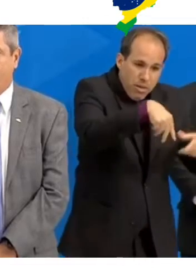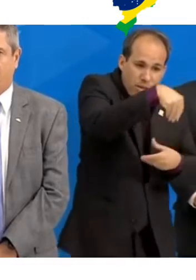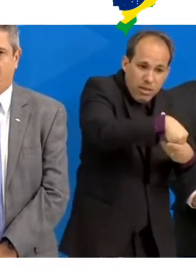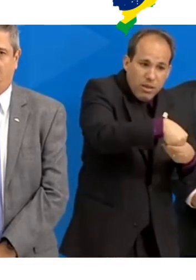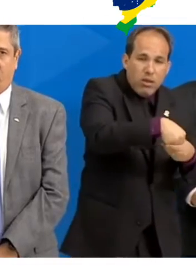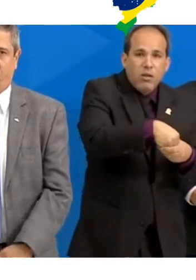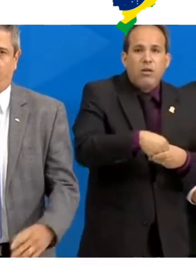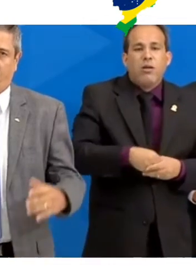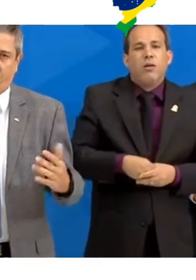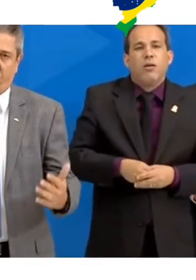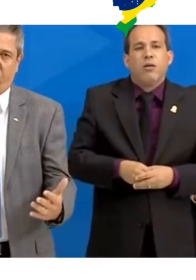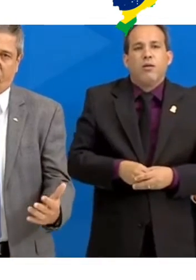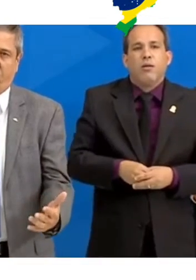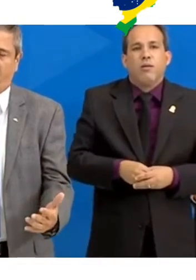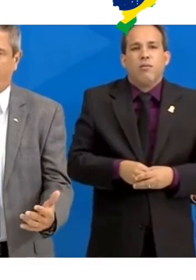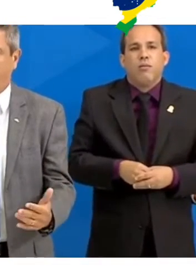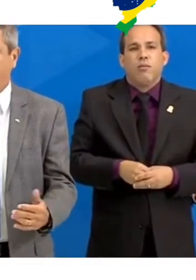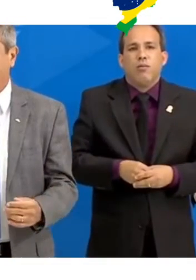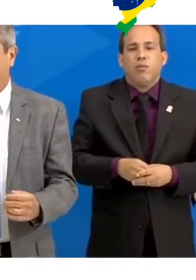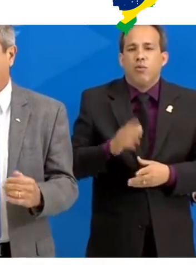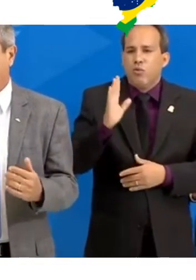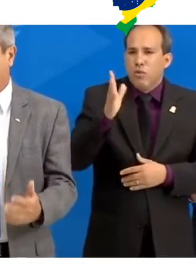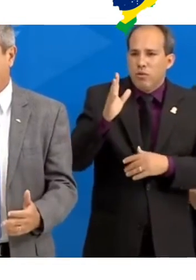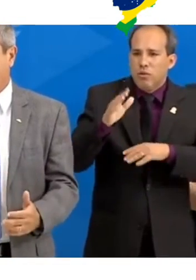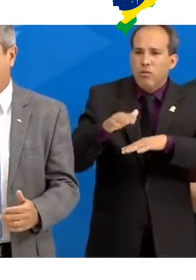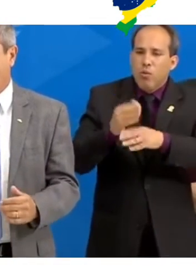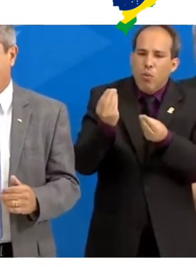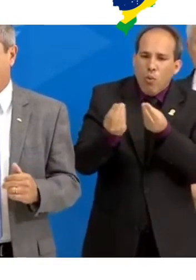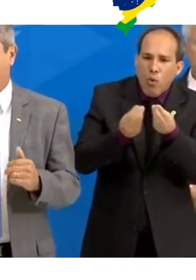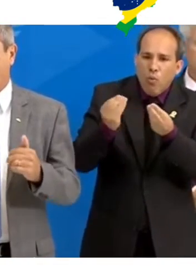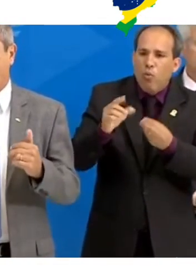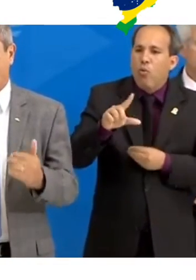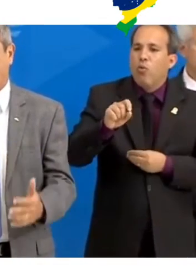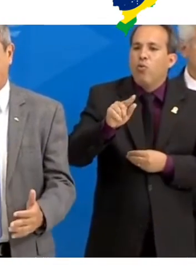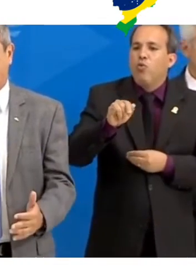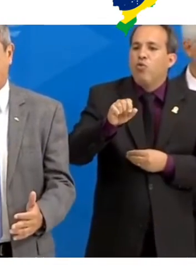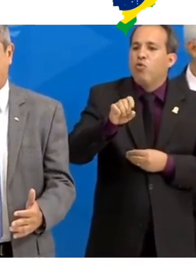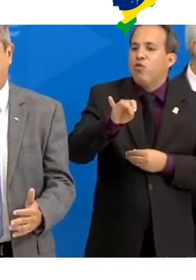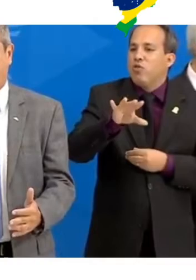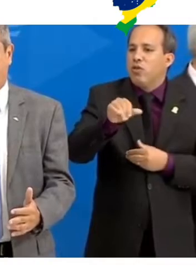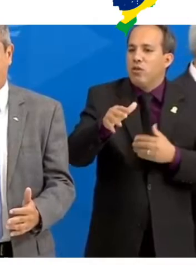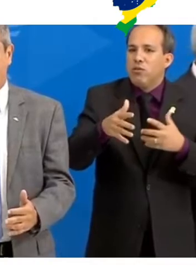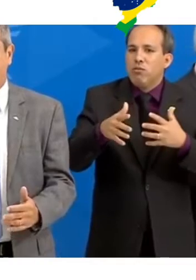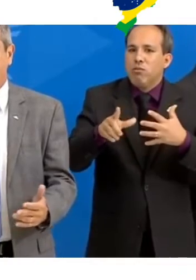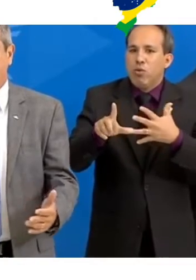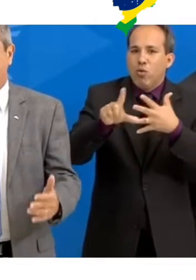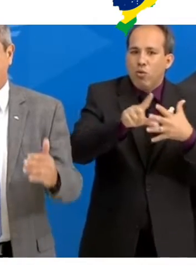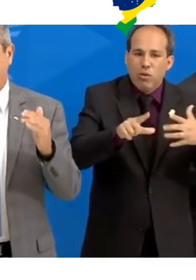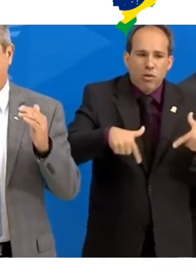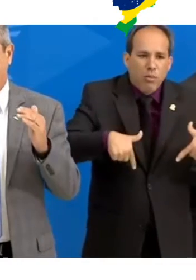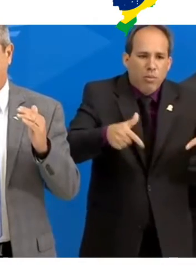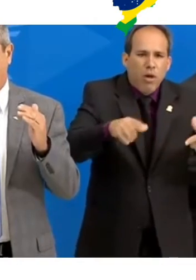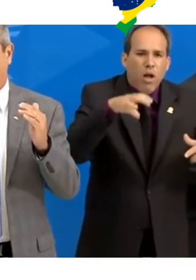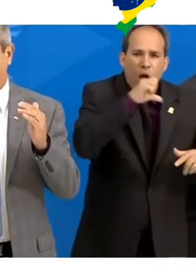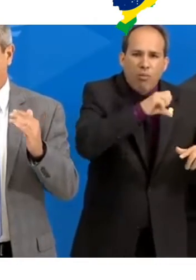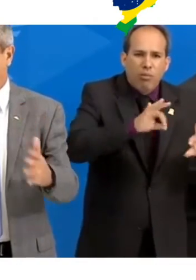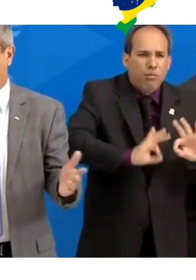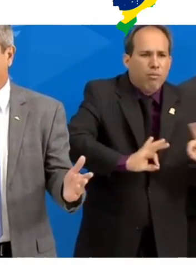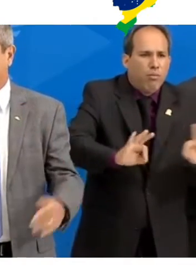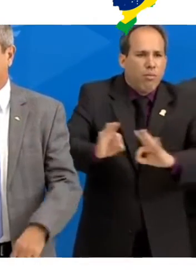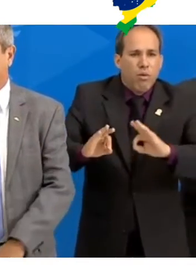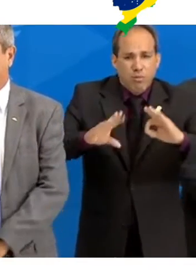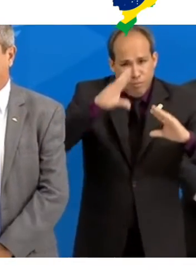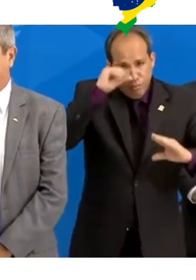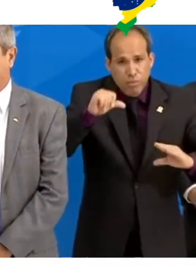focando basicamente isso que eu já abordei, a logística, a agilidade dos processos e